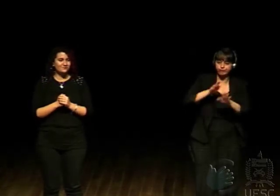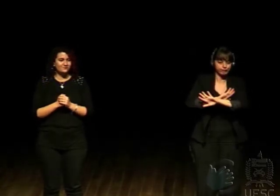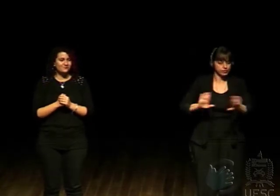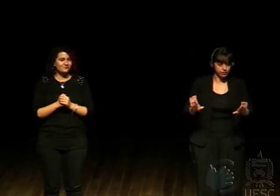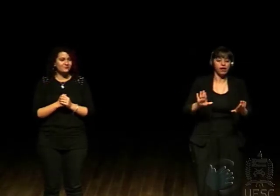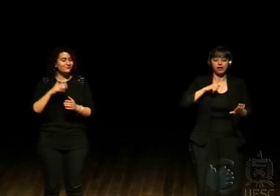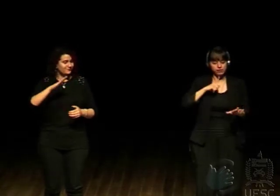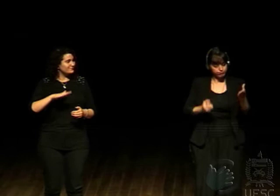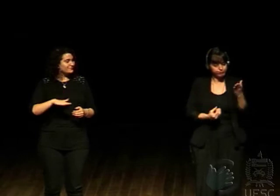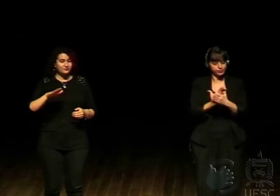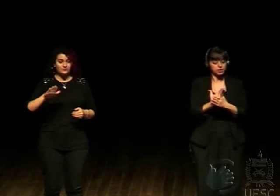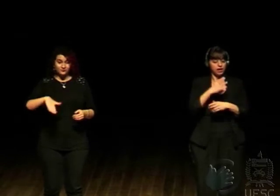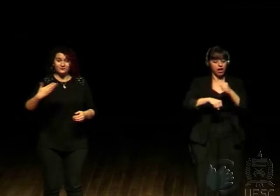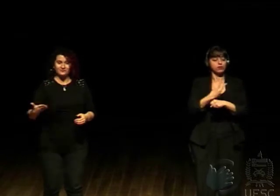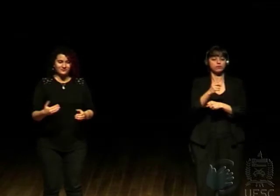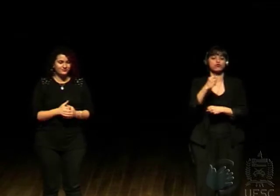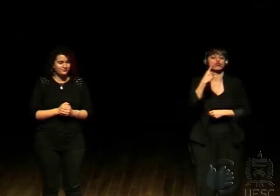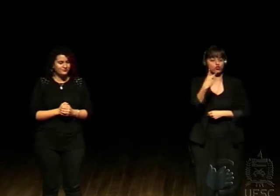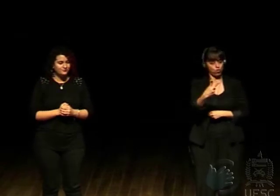año 2012.